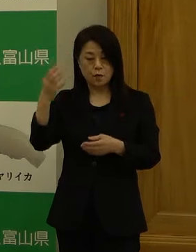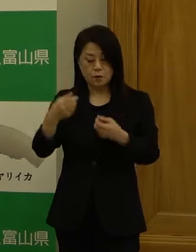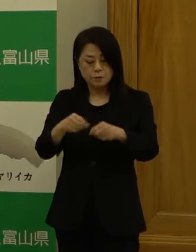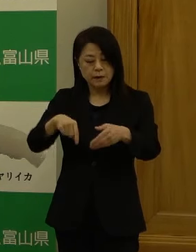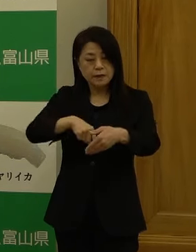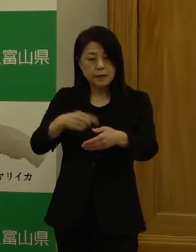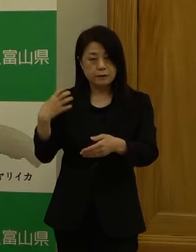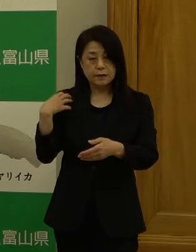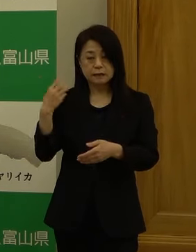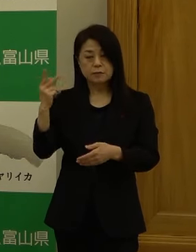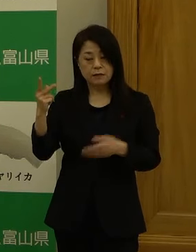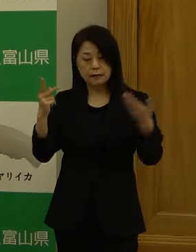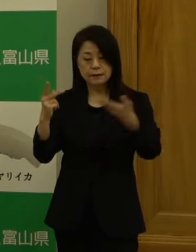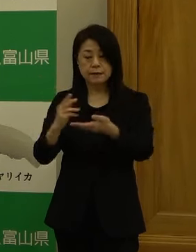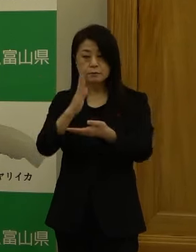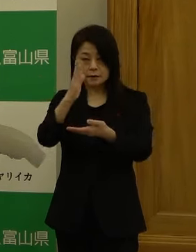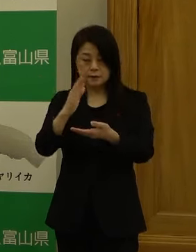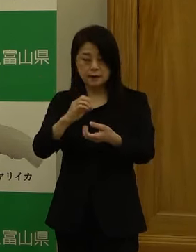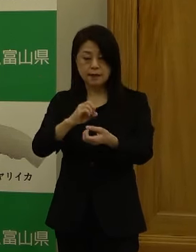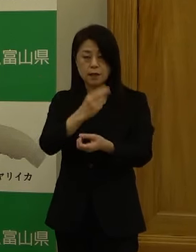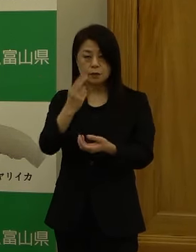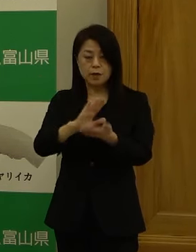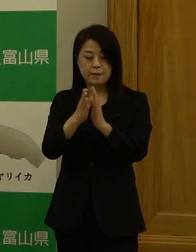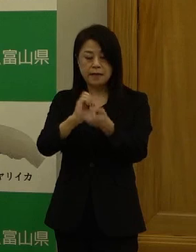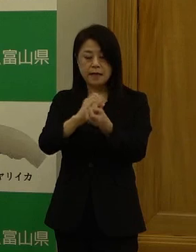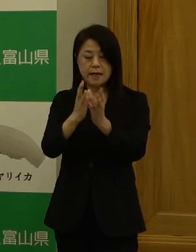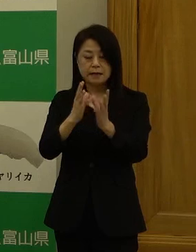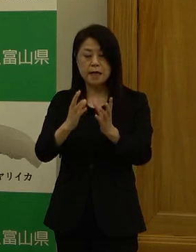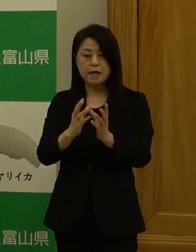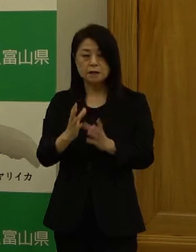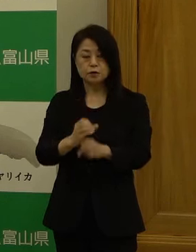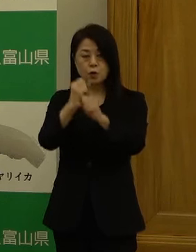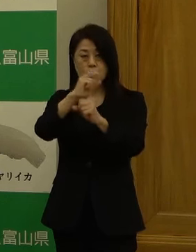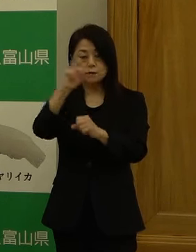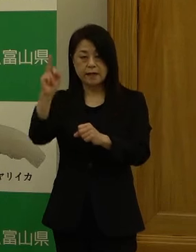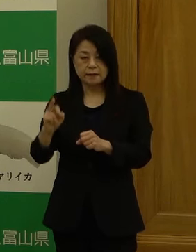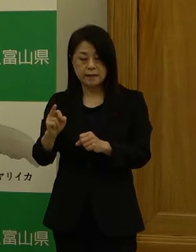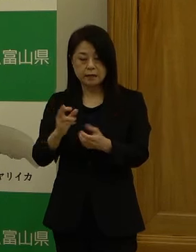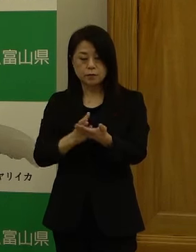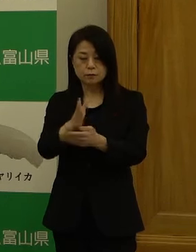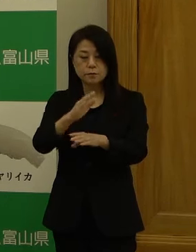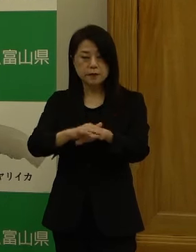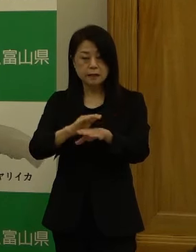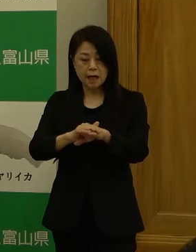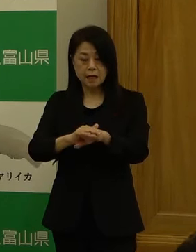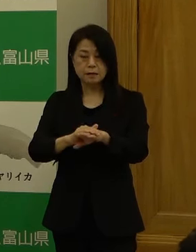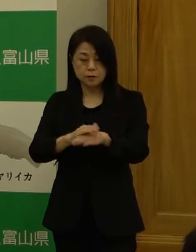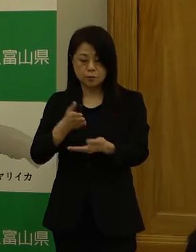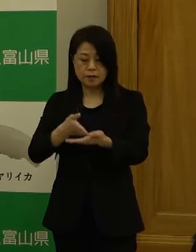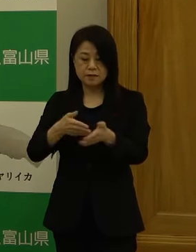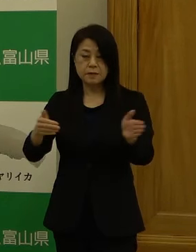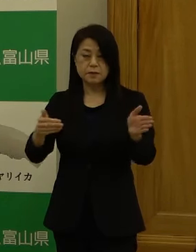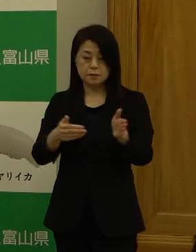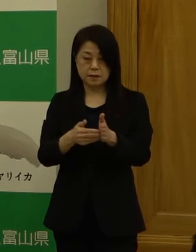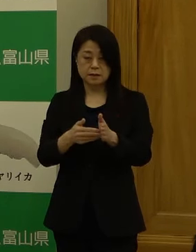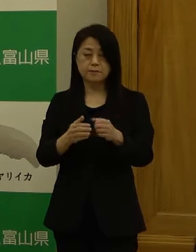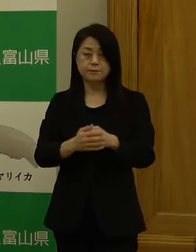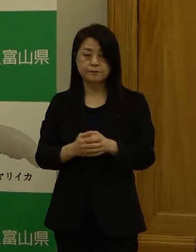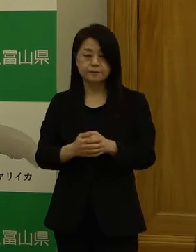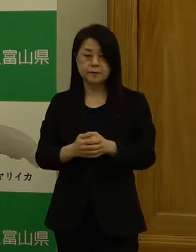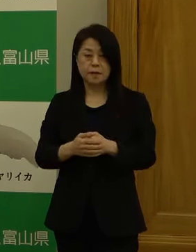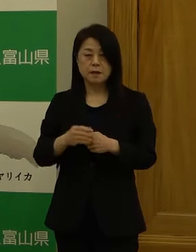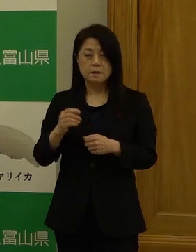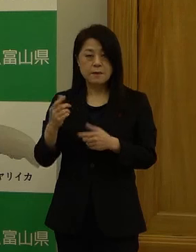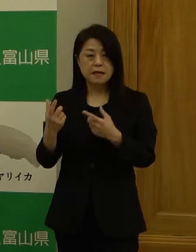にお問い合わせください。富山県花総合センターの在り方についての説明は以上です。まあ、このような計算